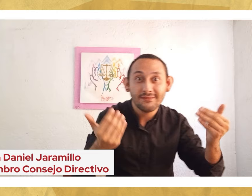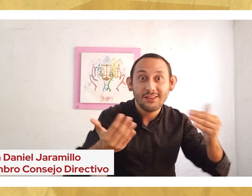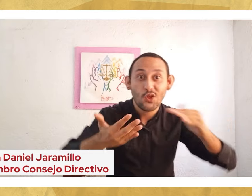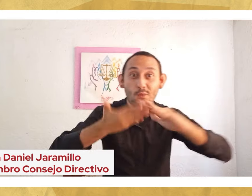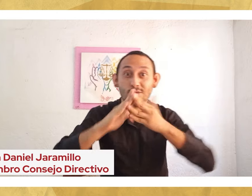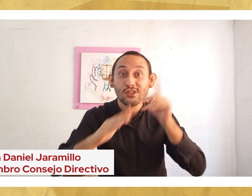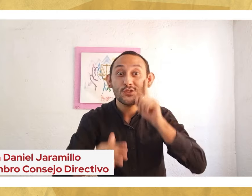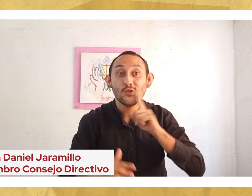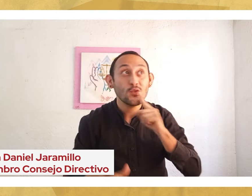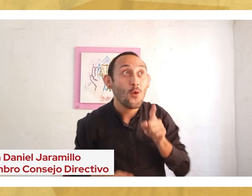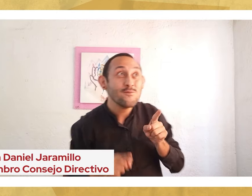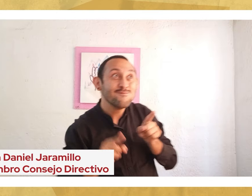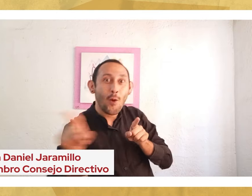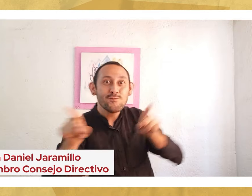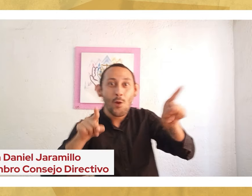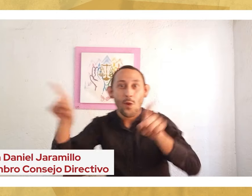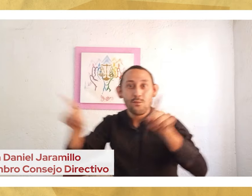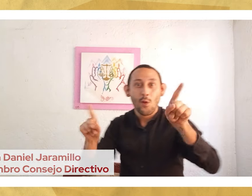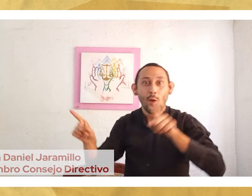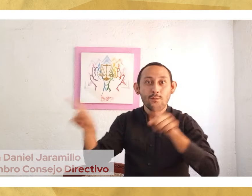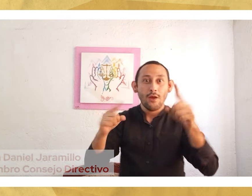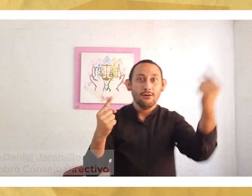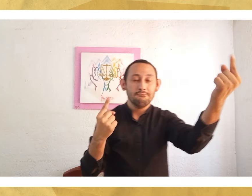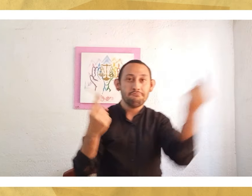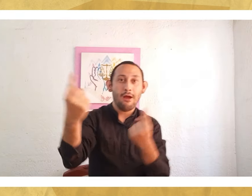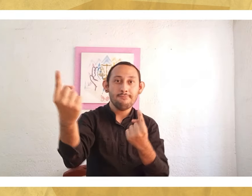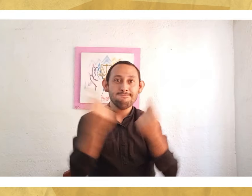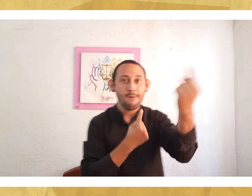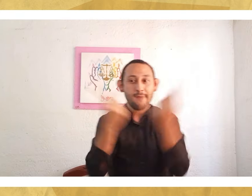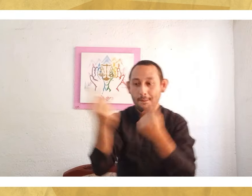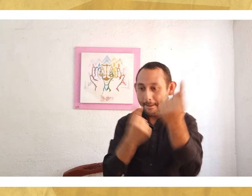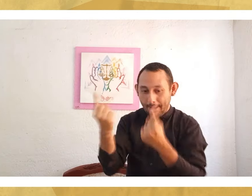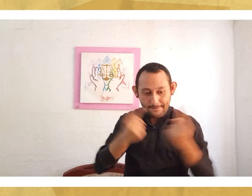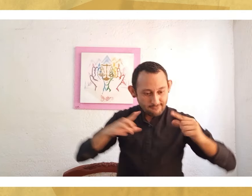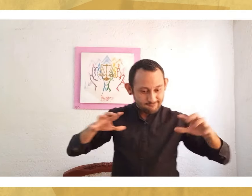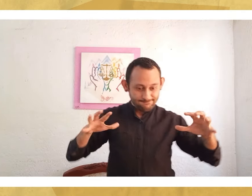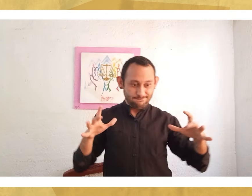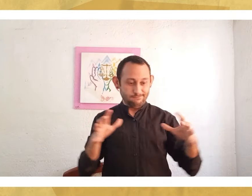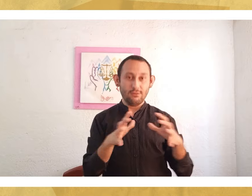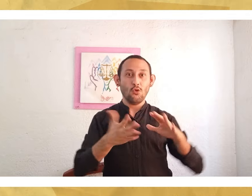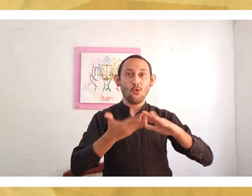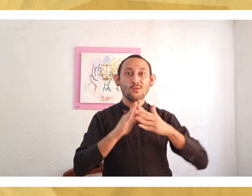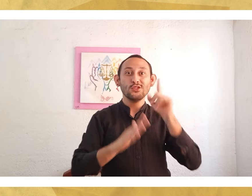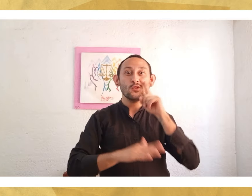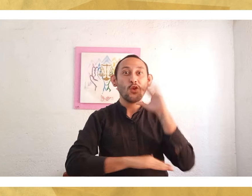vamos vamos comunidad sorda de todos los rincones del